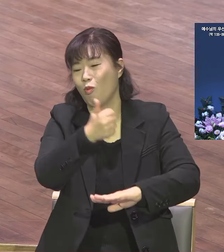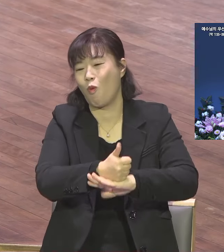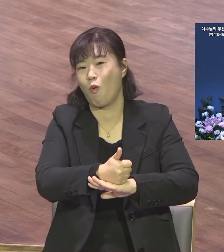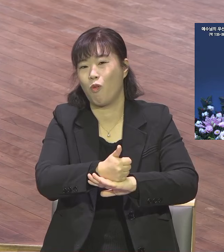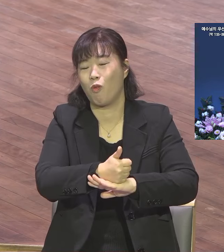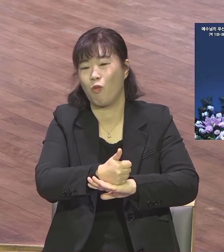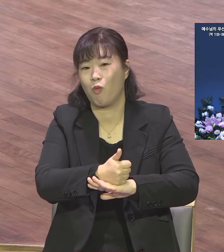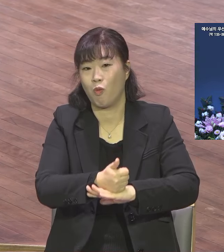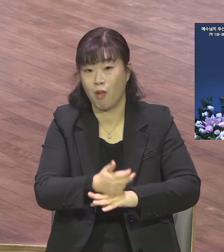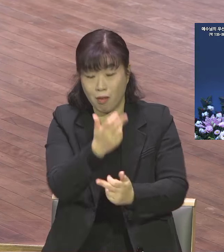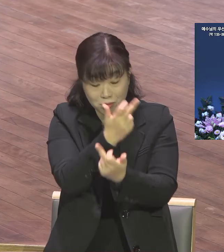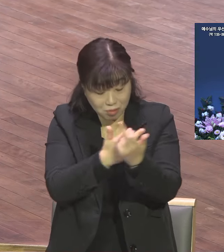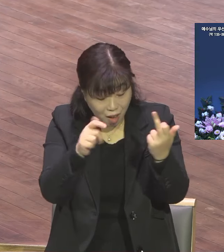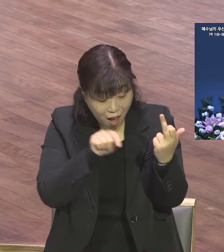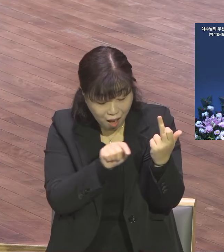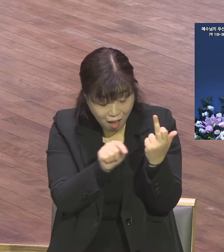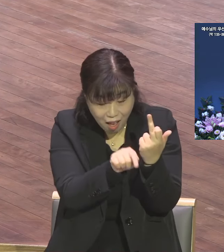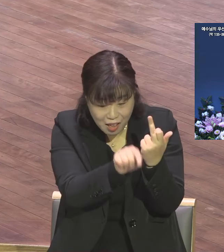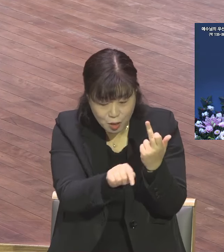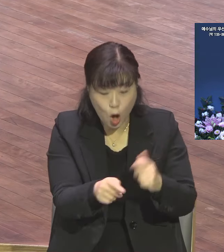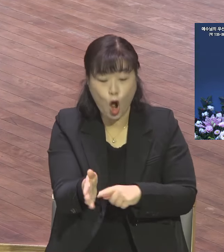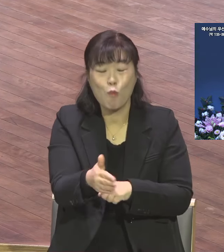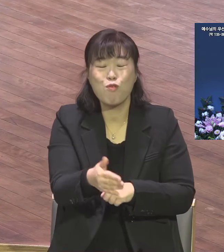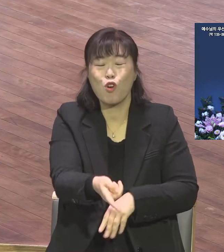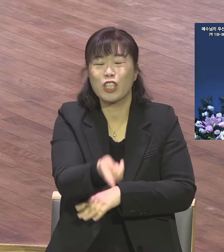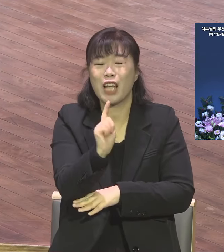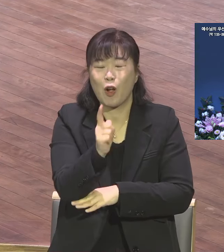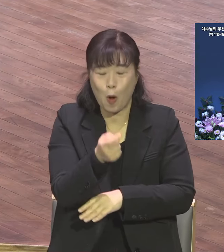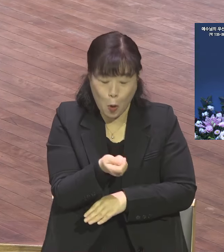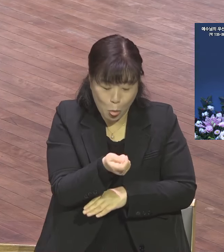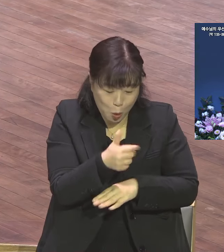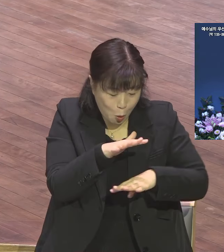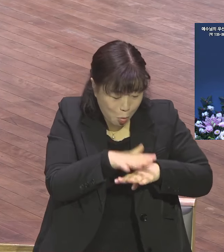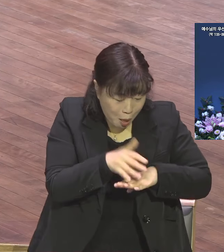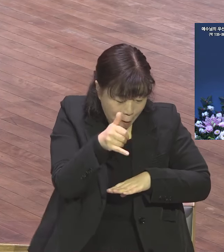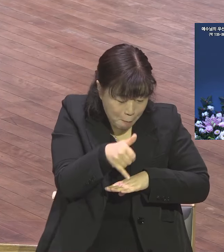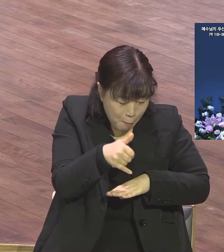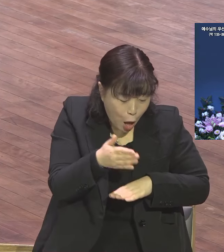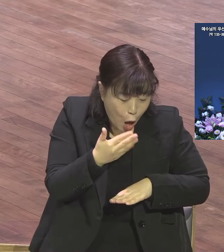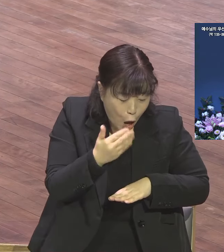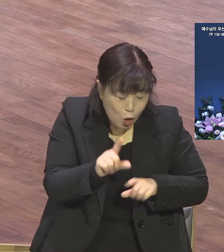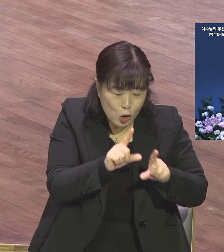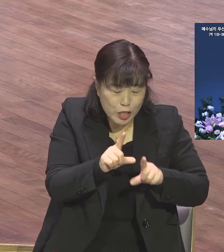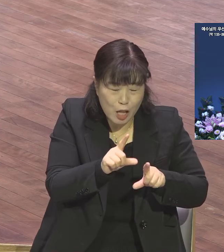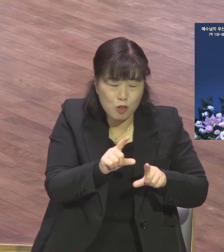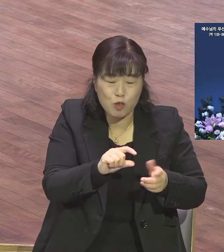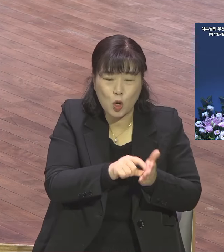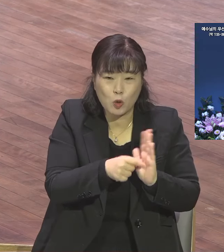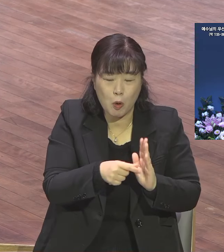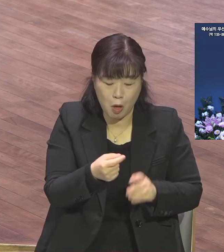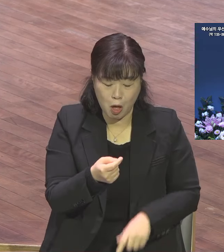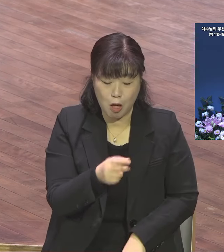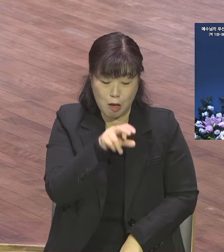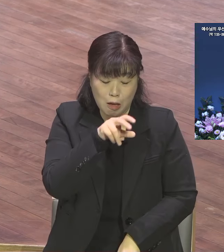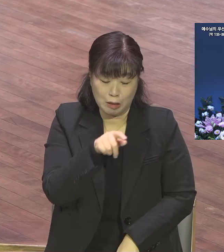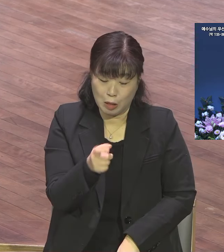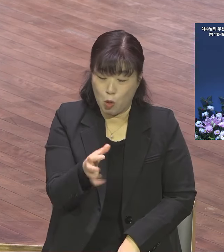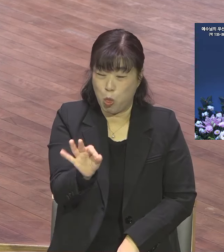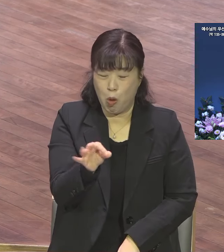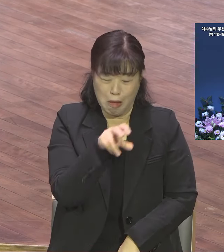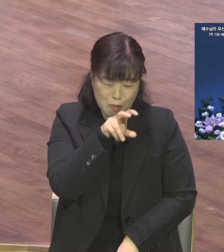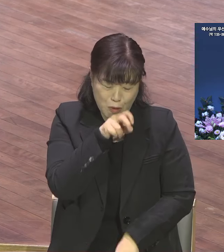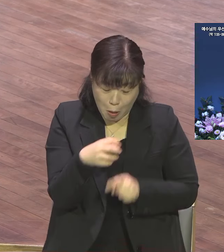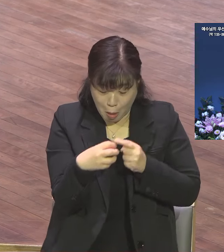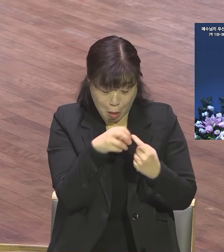물고기 잡아갖고 거기서 그 조그만 농사 지어가지고 그냥 사는 그런 분들 하루에 한두 끼 그것도